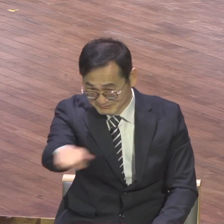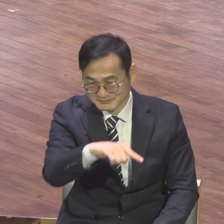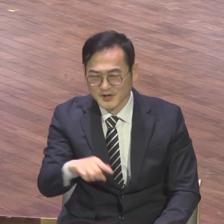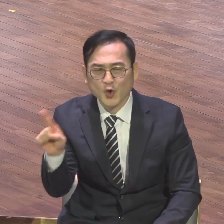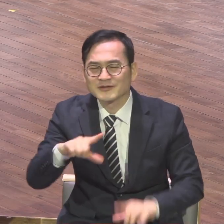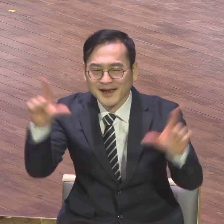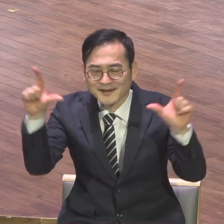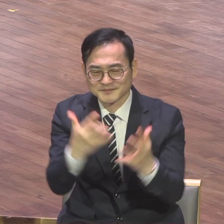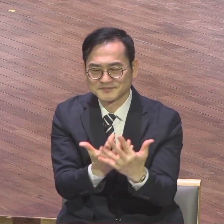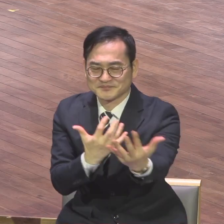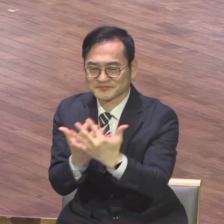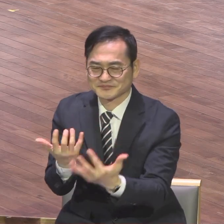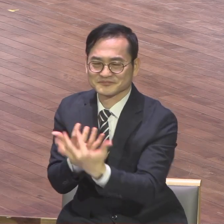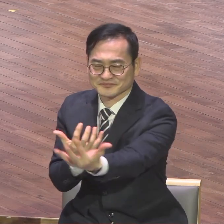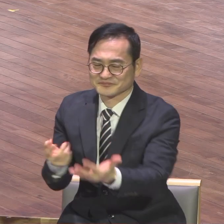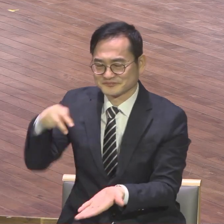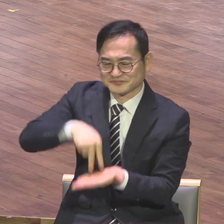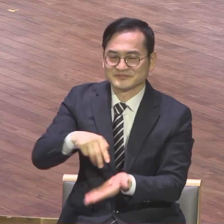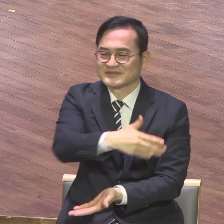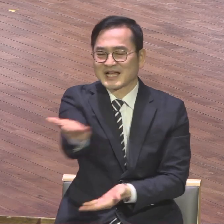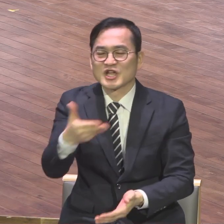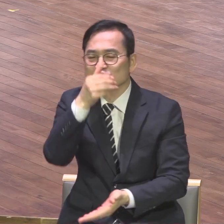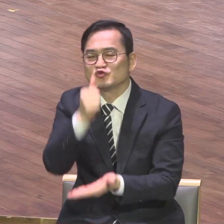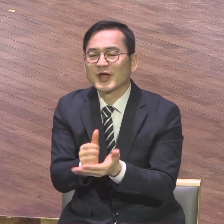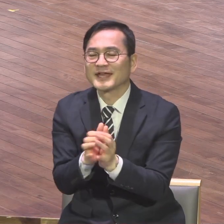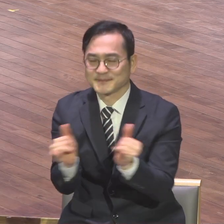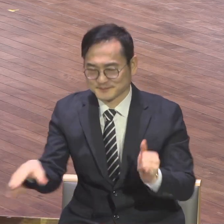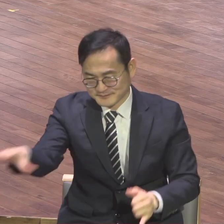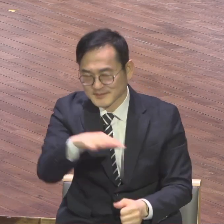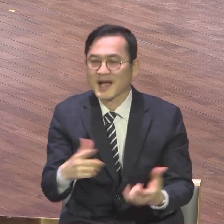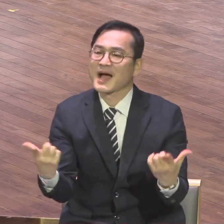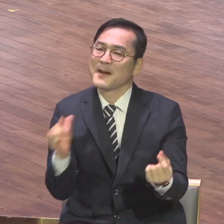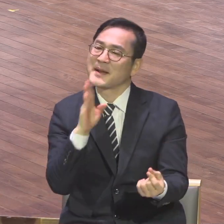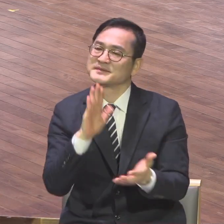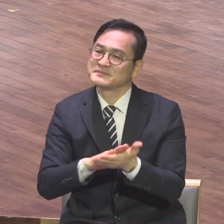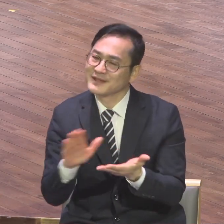죄인입니다. 그렇습니다. 예수 영접하고 재산 받습니다. 아멘.